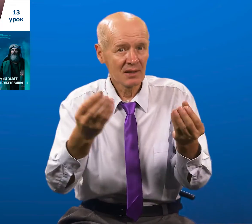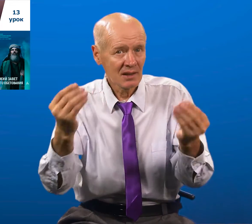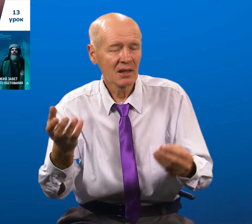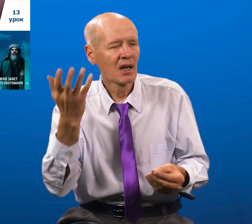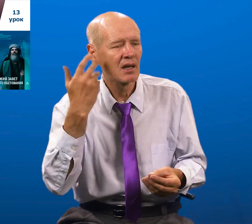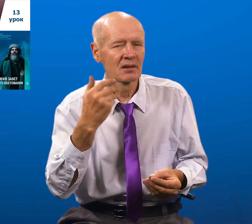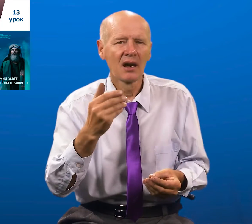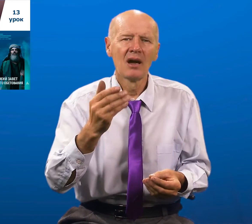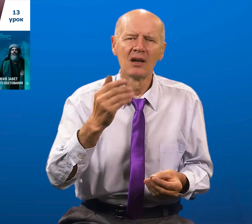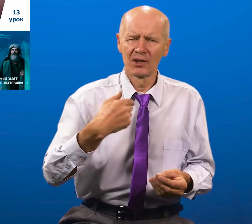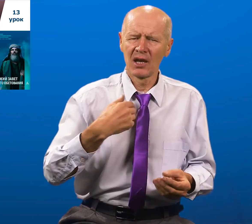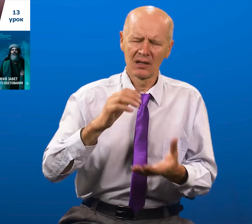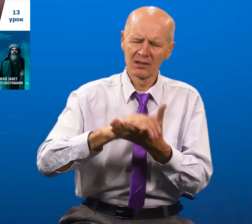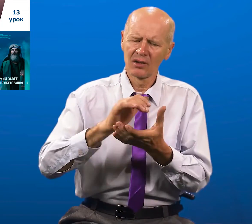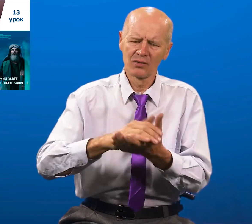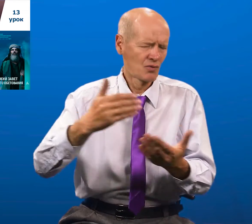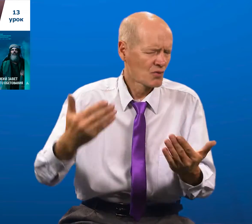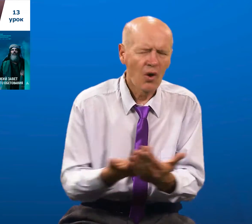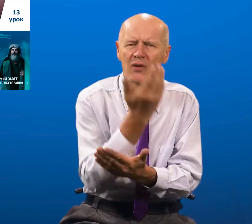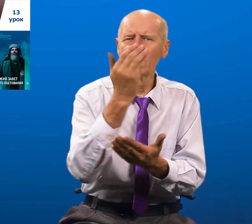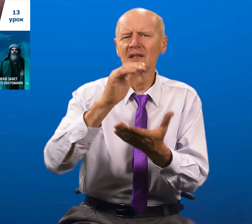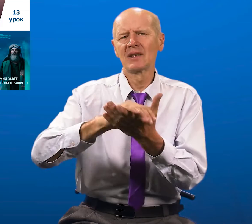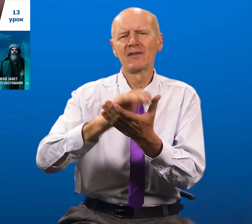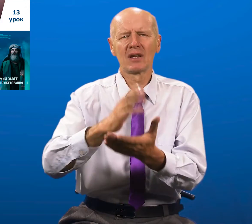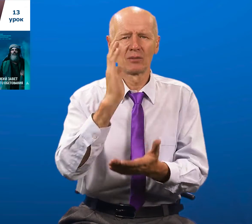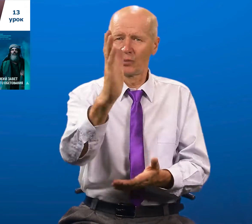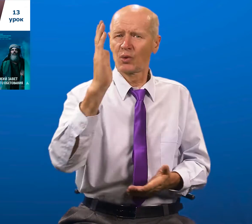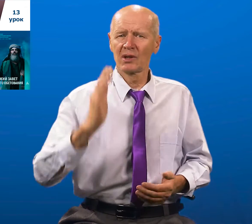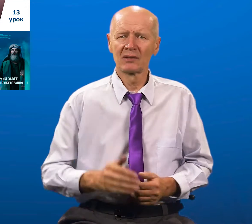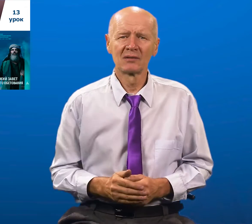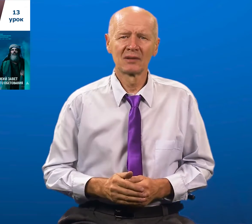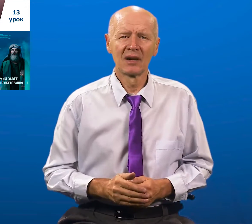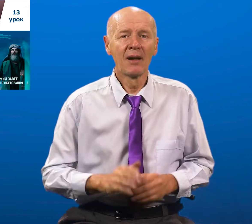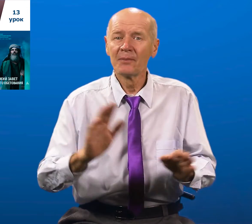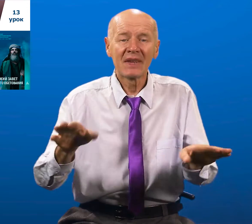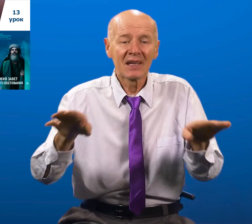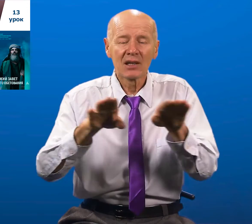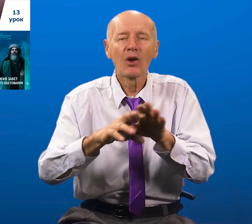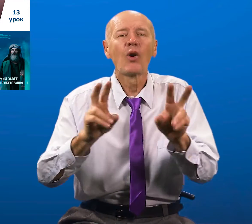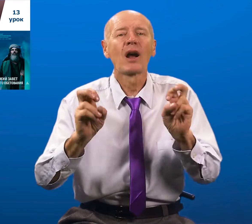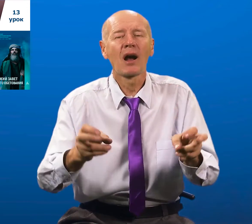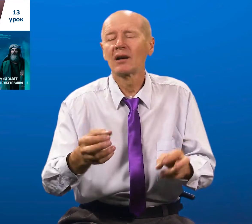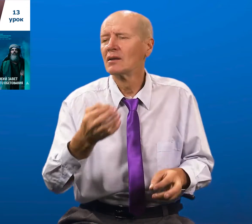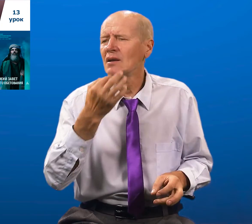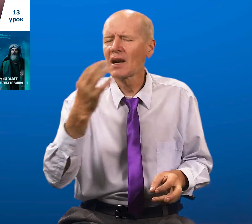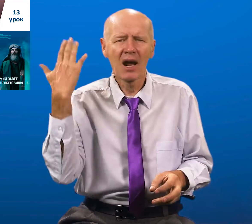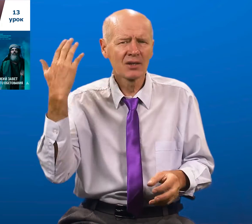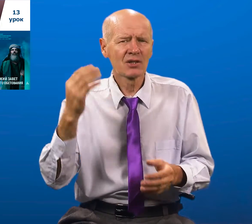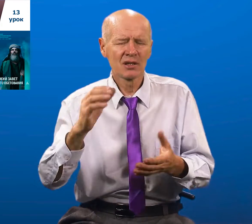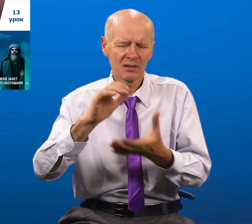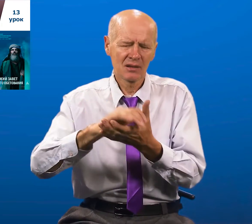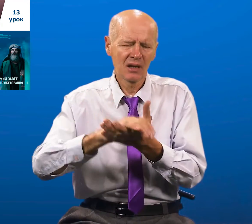я заключу с домом Израиля и с домом Иуды новый завет. Не такой завет, как я заключил с